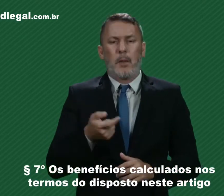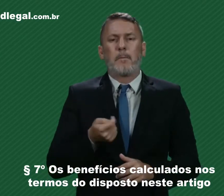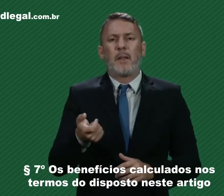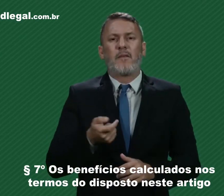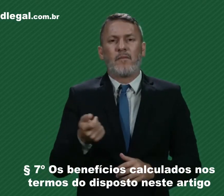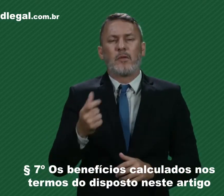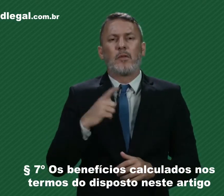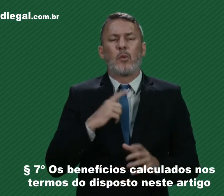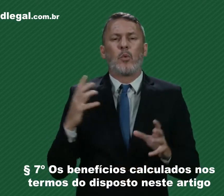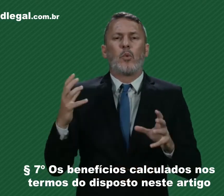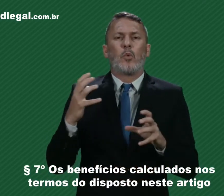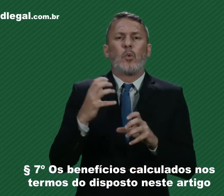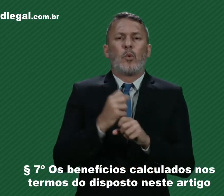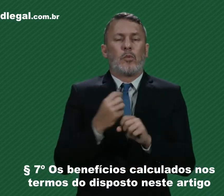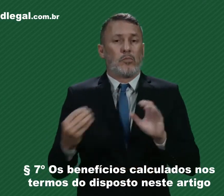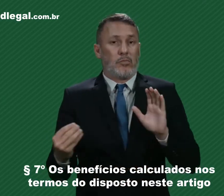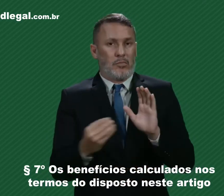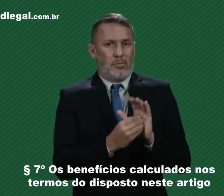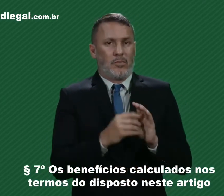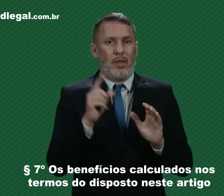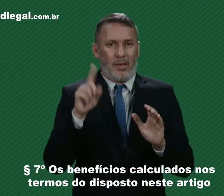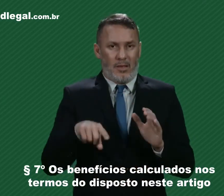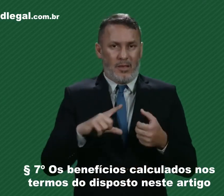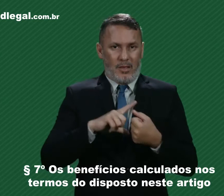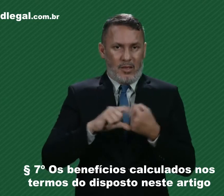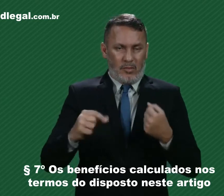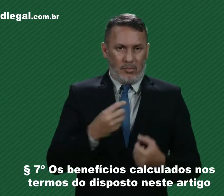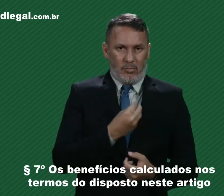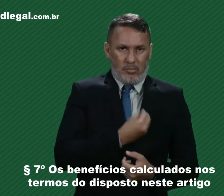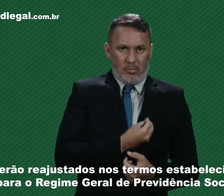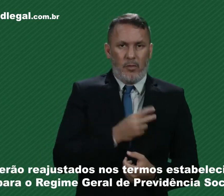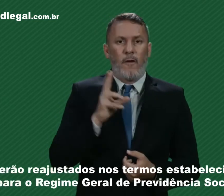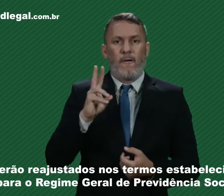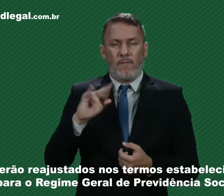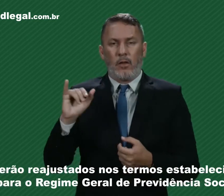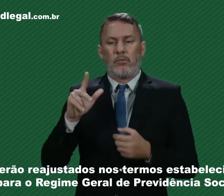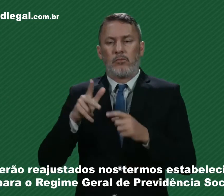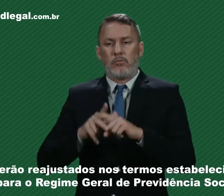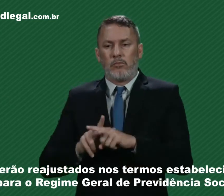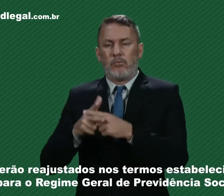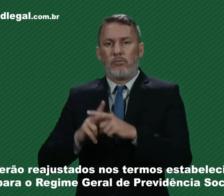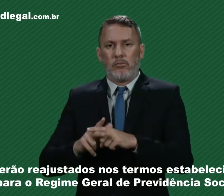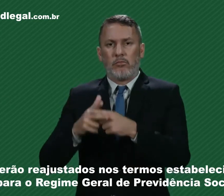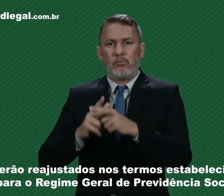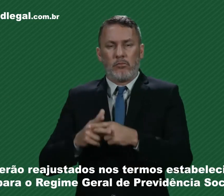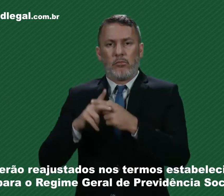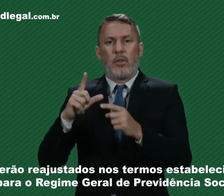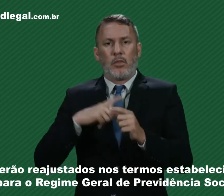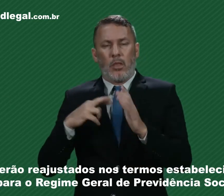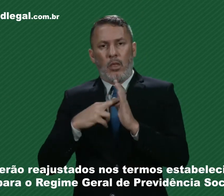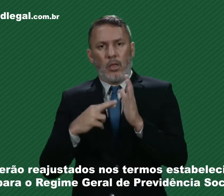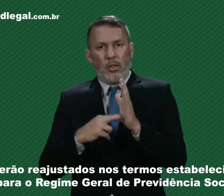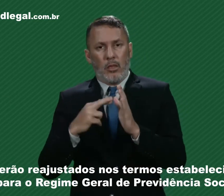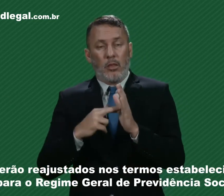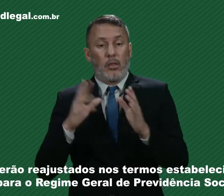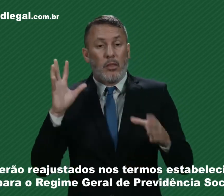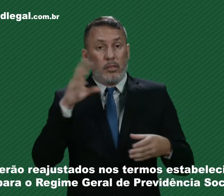Os benefícios calculados nos termos do disposto neste artigo serão ajustados nos termos